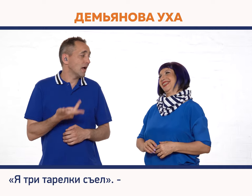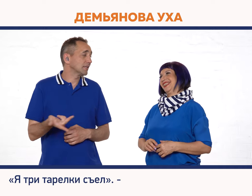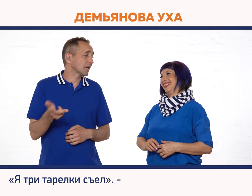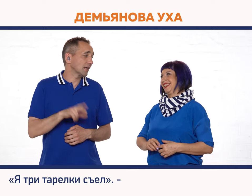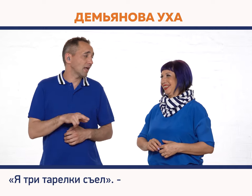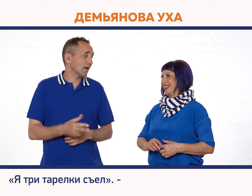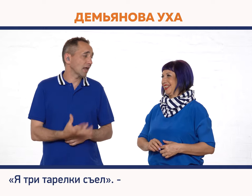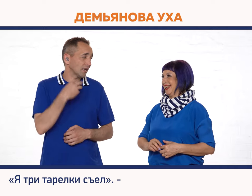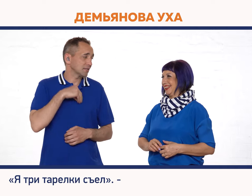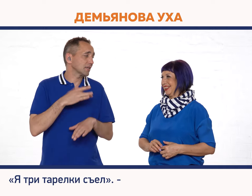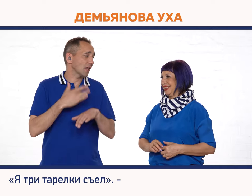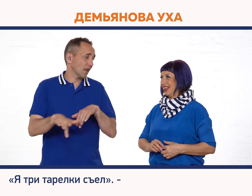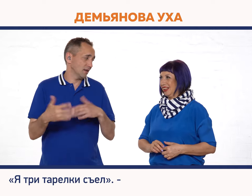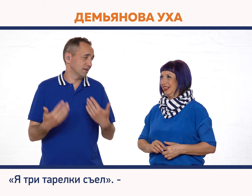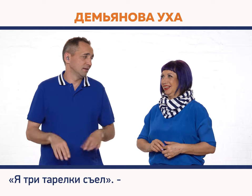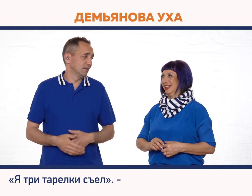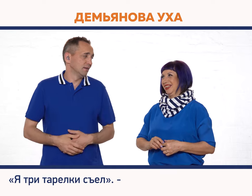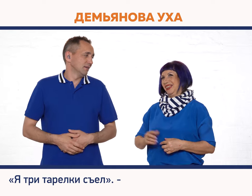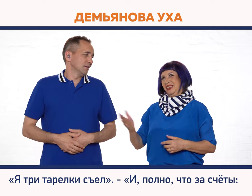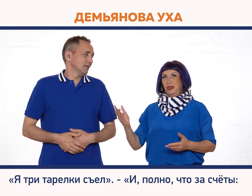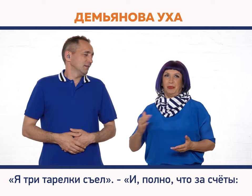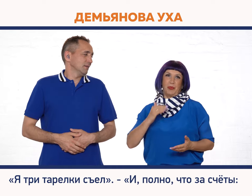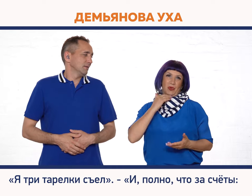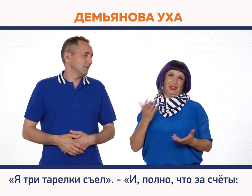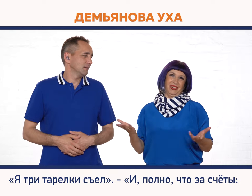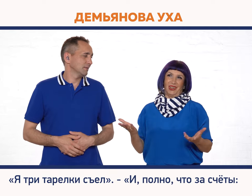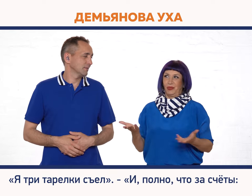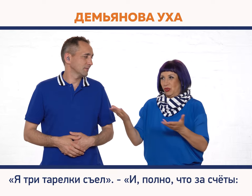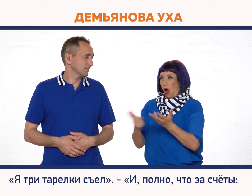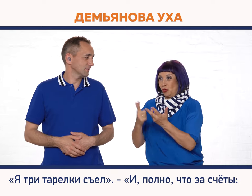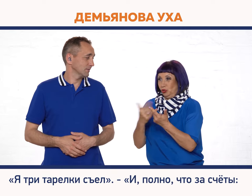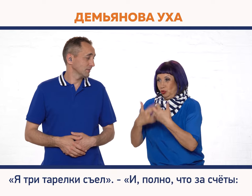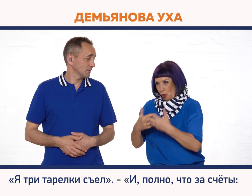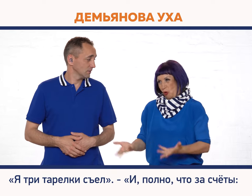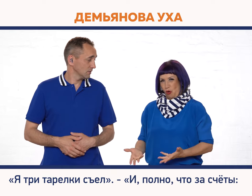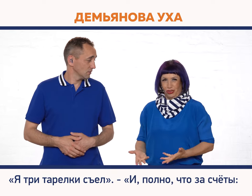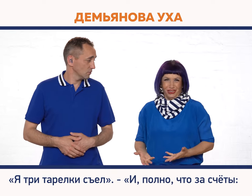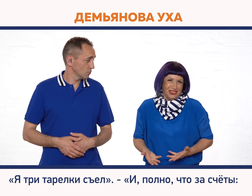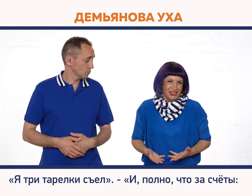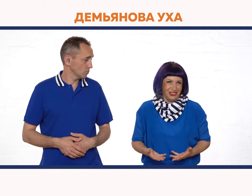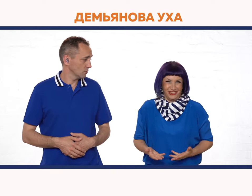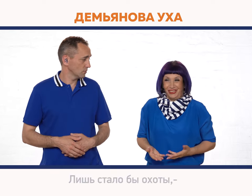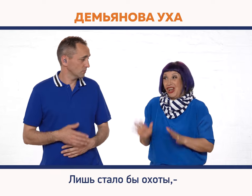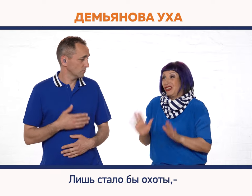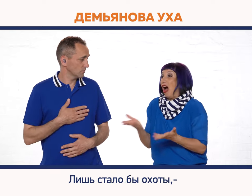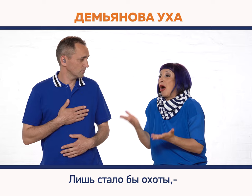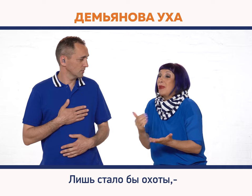Я 3 тарелки съел. И полно. Что за счеты? Листала